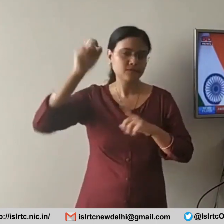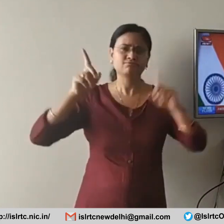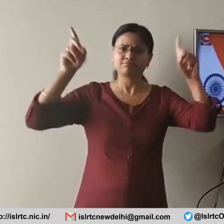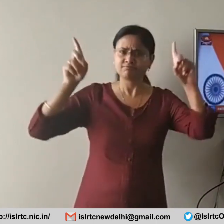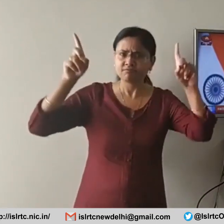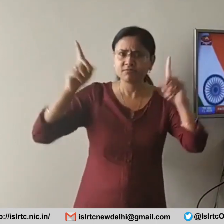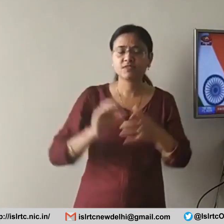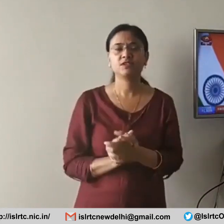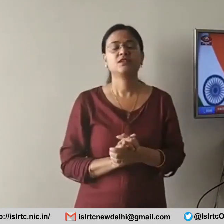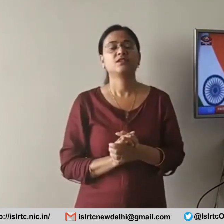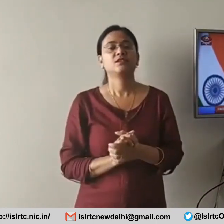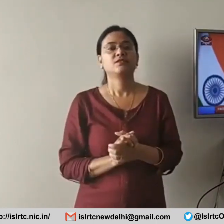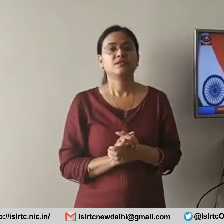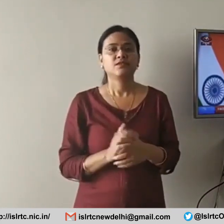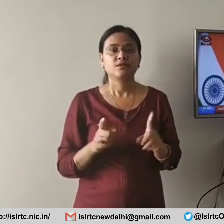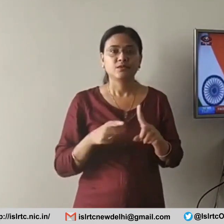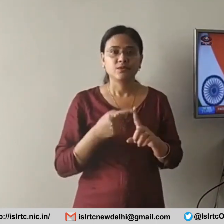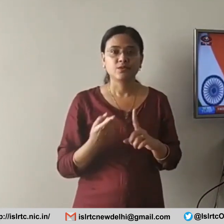पोहेला बैसाख,